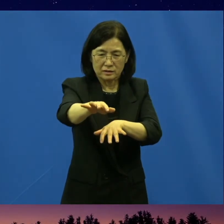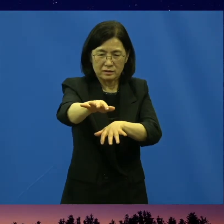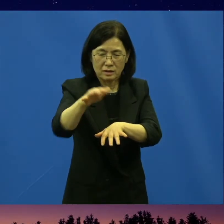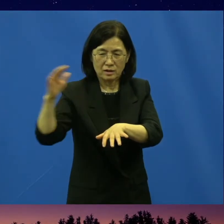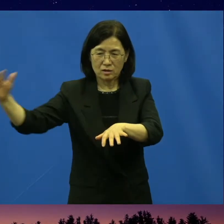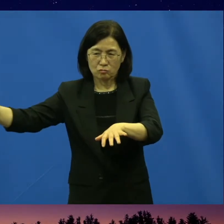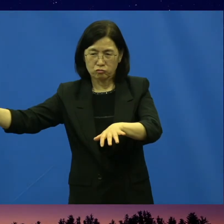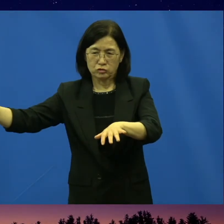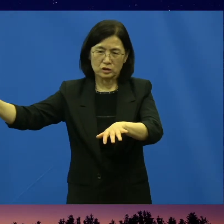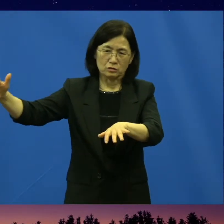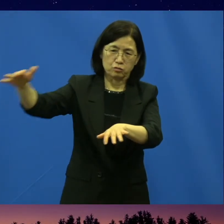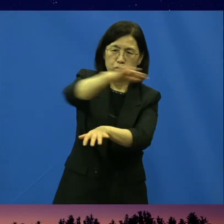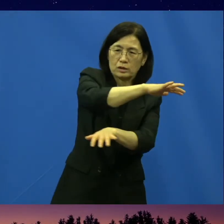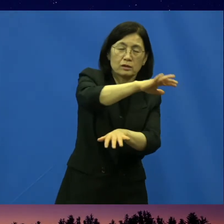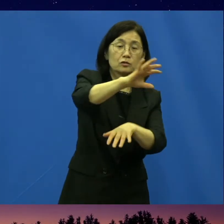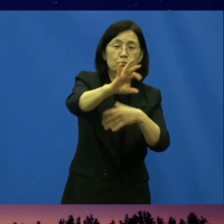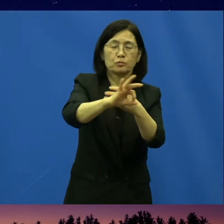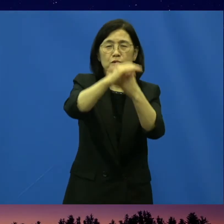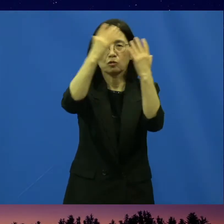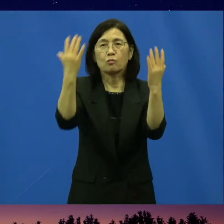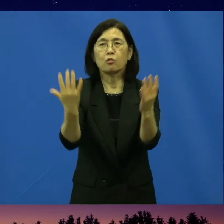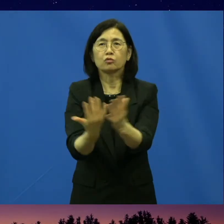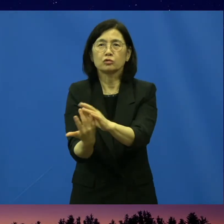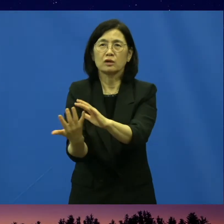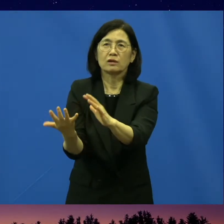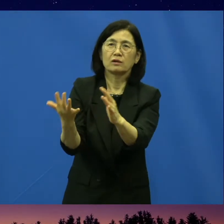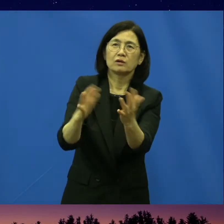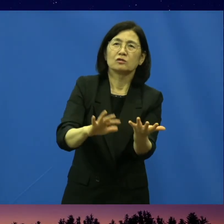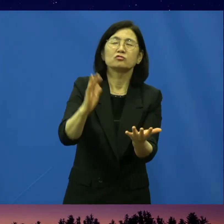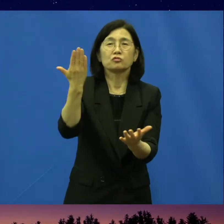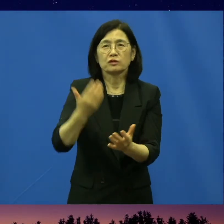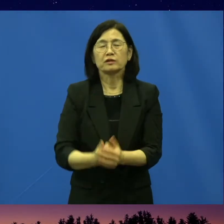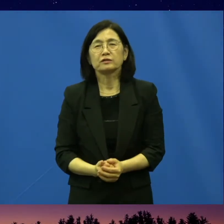물 가운데로 지날 때 내가 너와 함께 할 것이다.